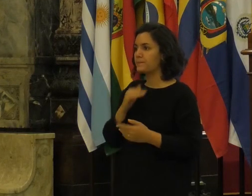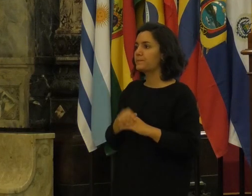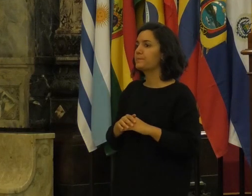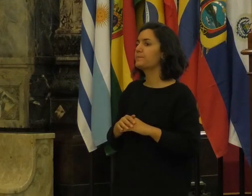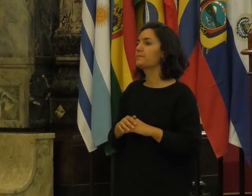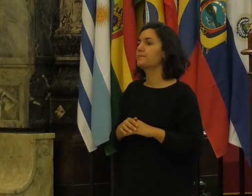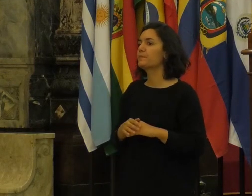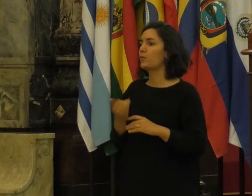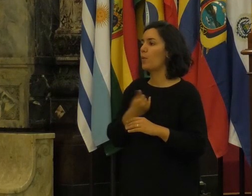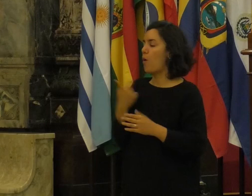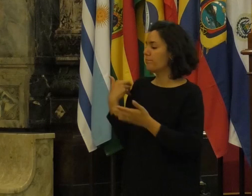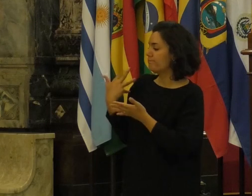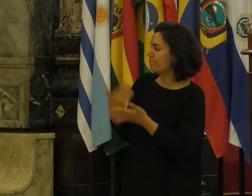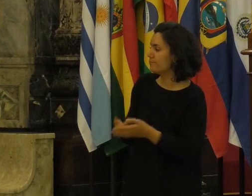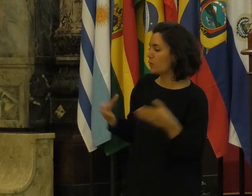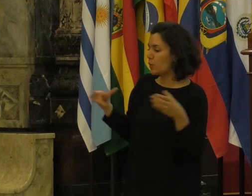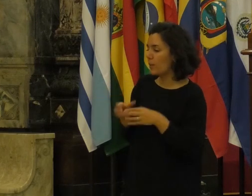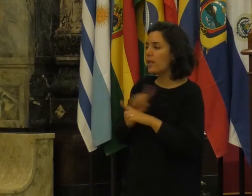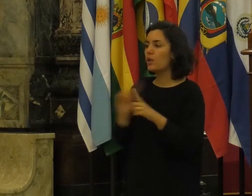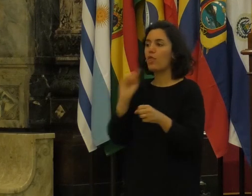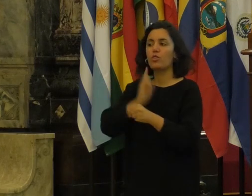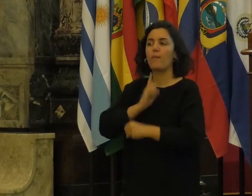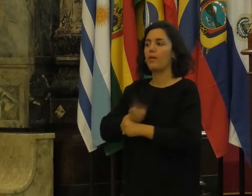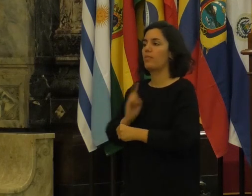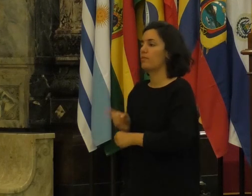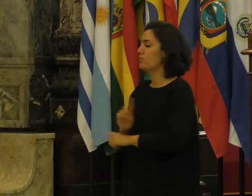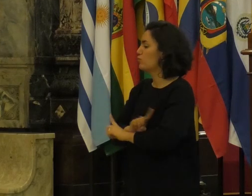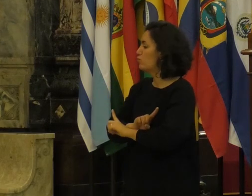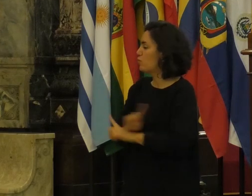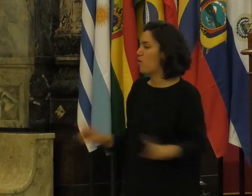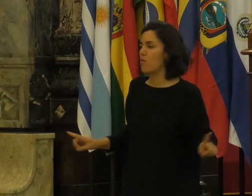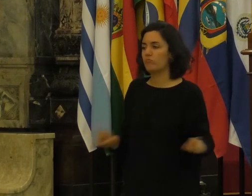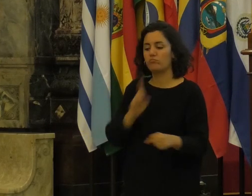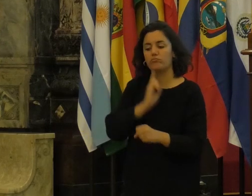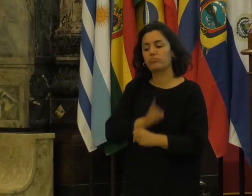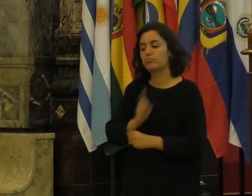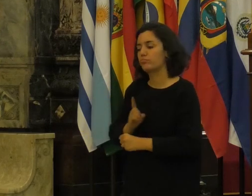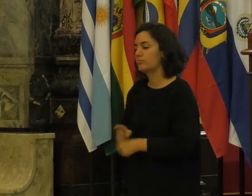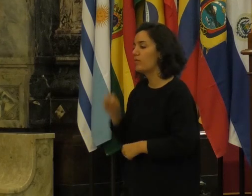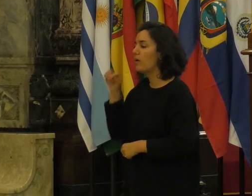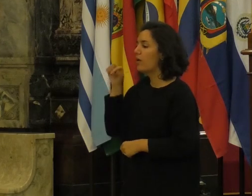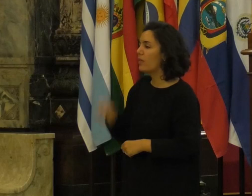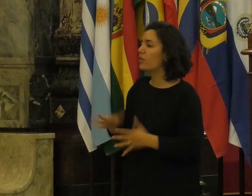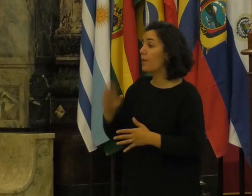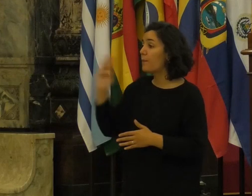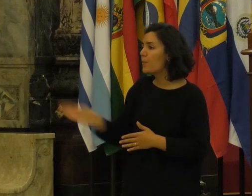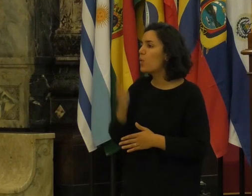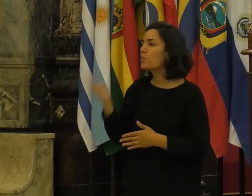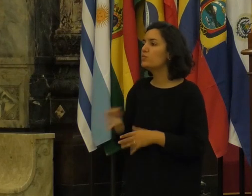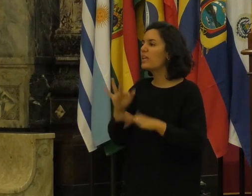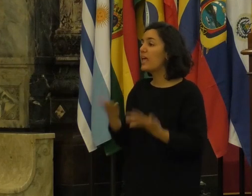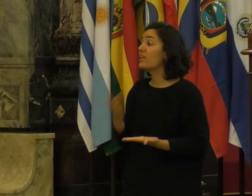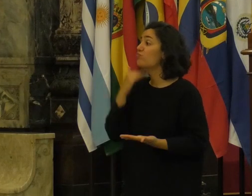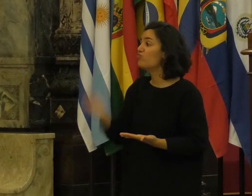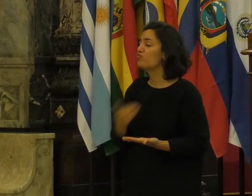adherencias grupales ni dogmatismo. El dogmatismo es la principal fuente de la producción de ignorancia.